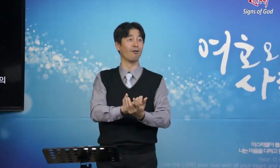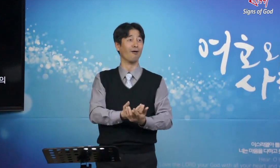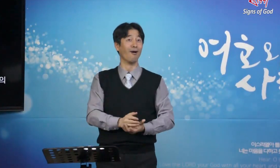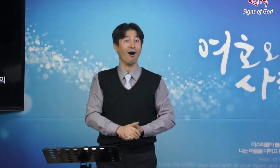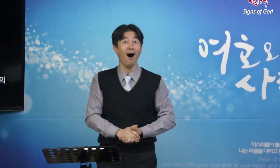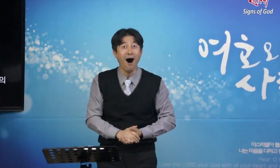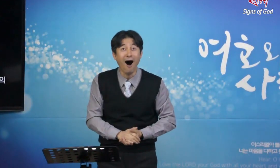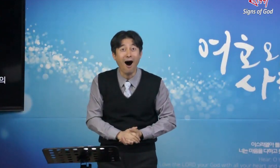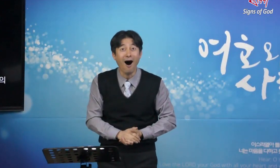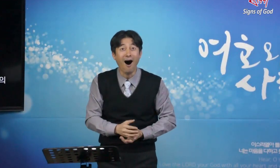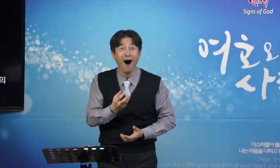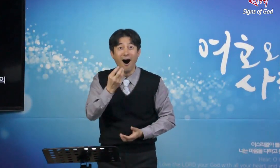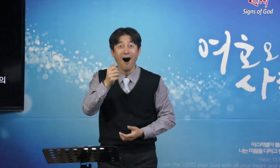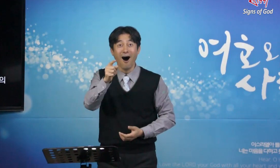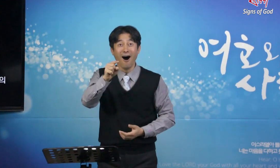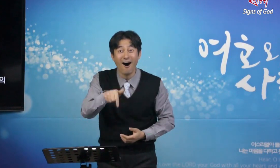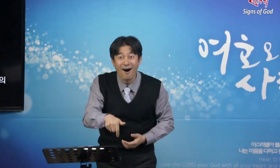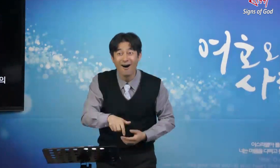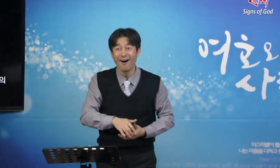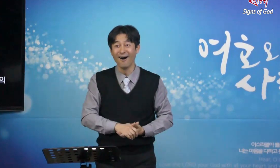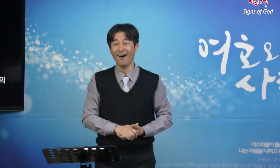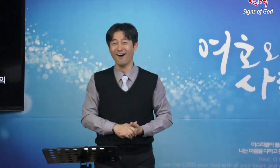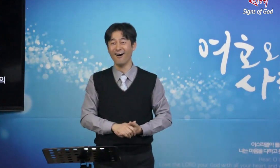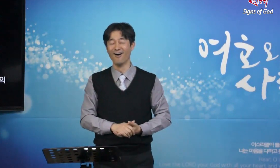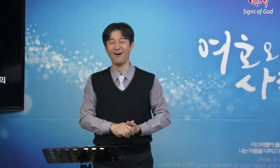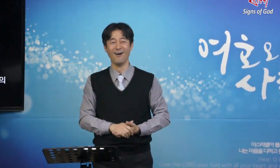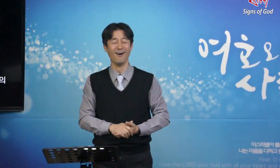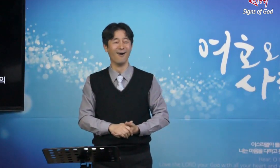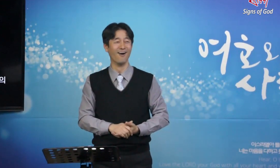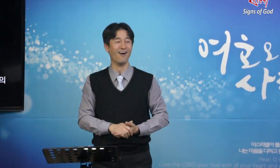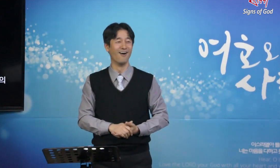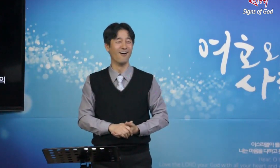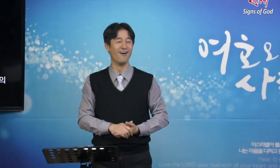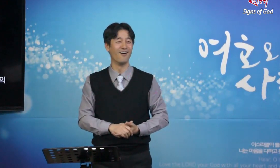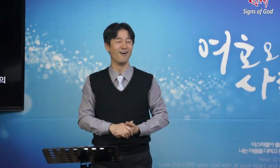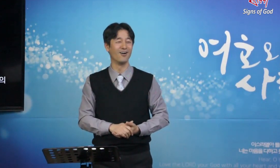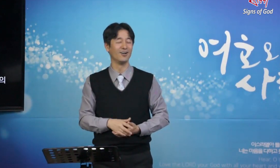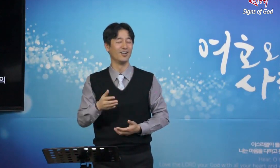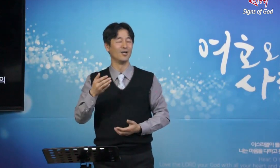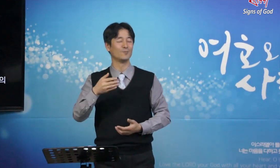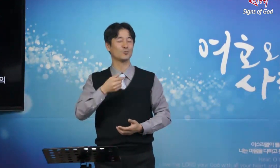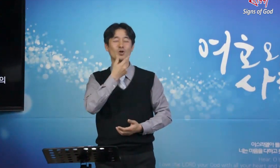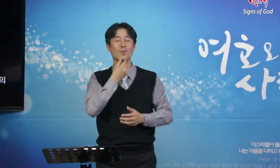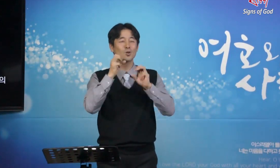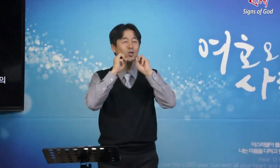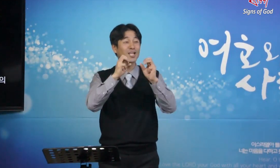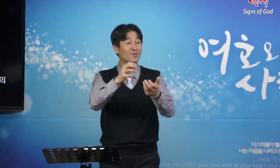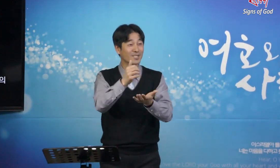펼치고 있지만 그 유튜브보다 더 큰 영향력을 미치고 있다라고 들었습니다.